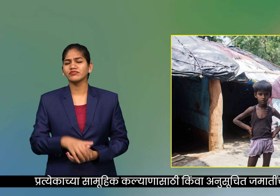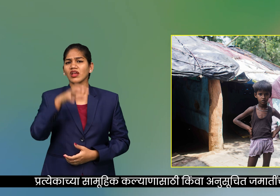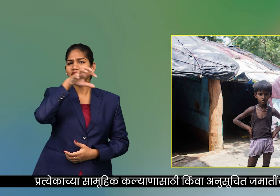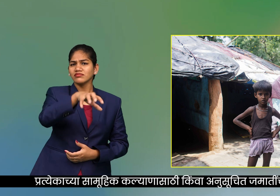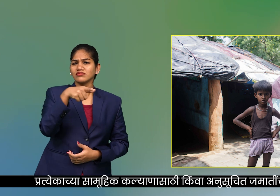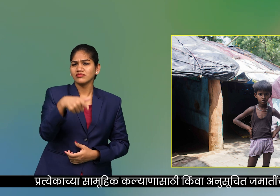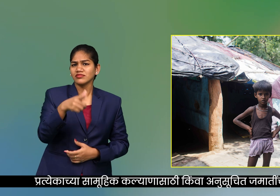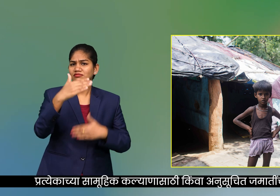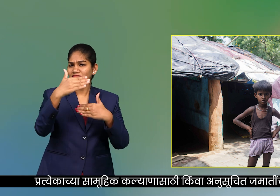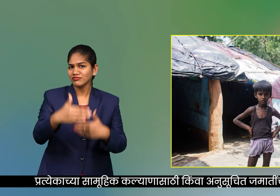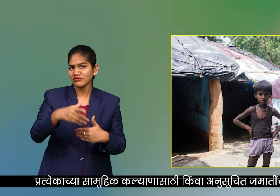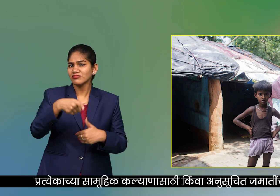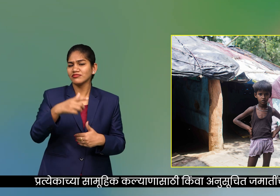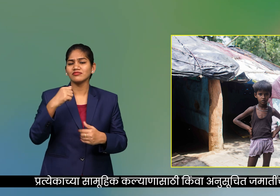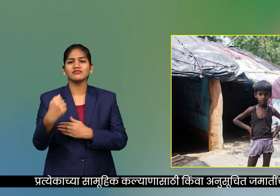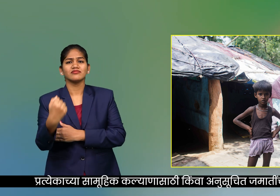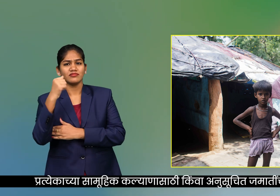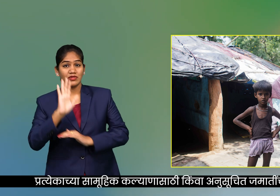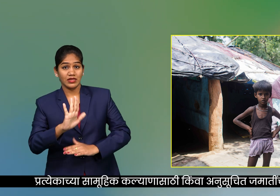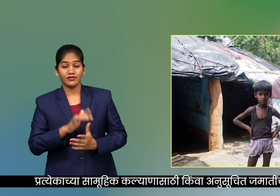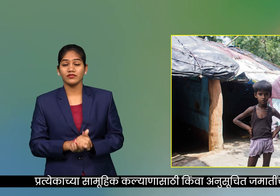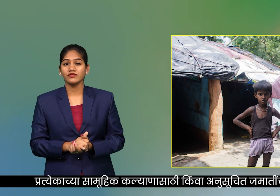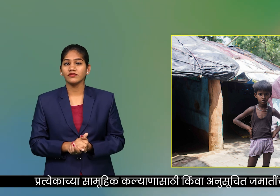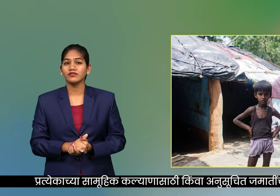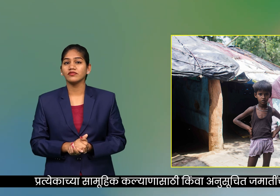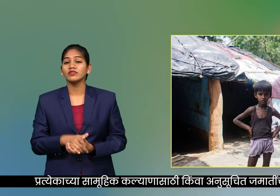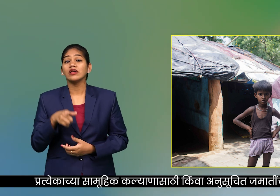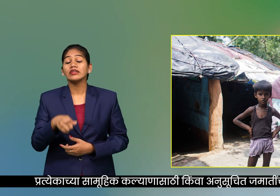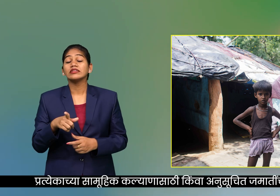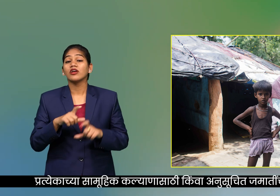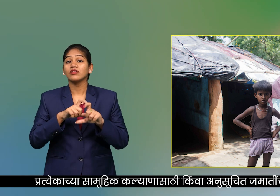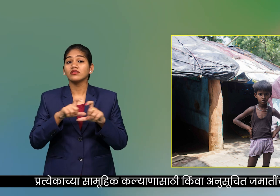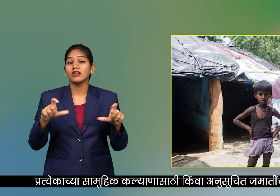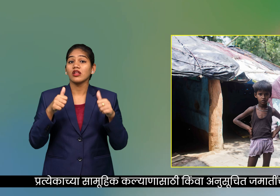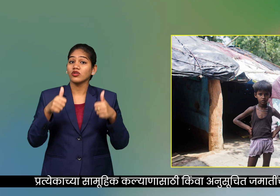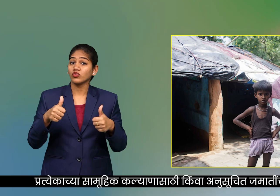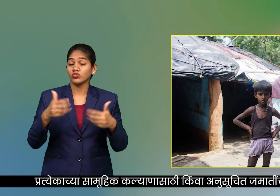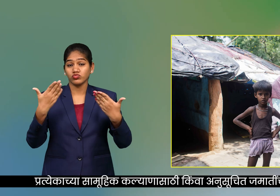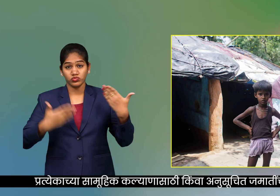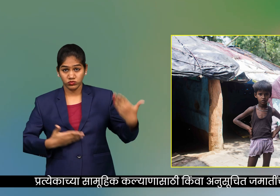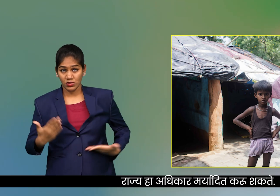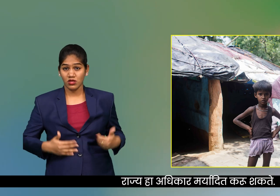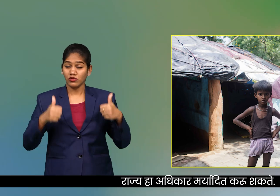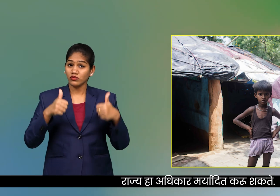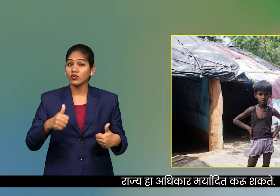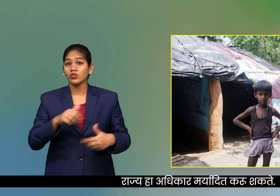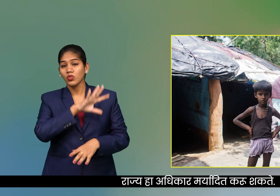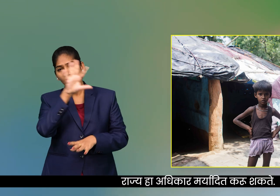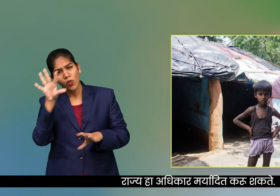प्रत्येकाच्या सामूहिक कल्याणासाठी किंवा अनुसूचित जातीच्या रक्षणासाठी राज्य हा अधिकार